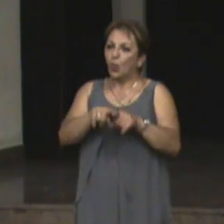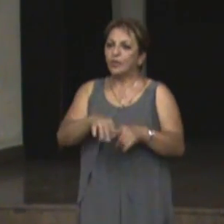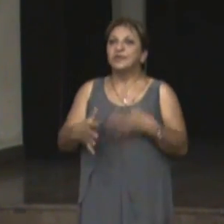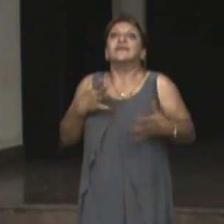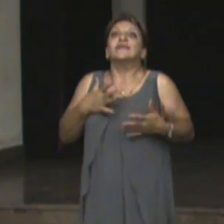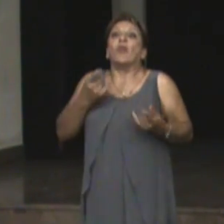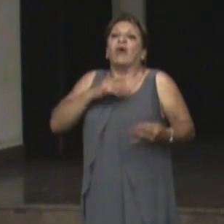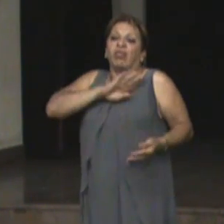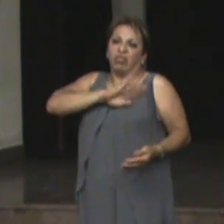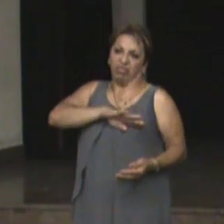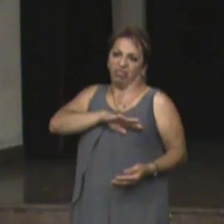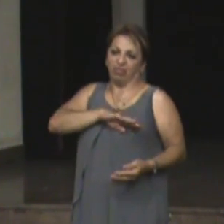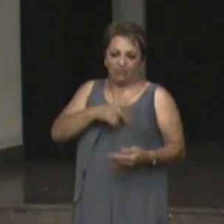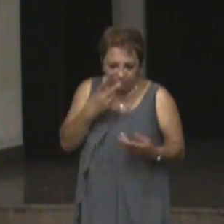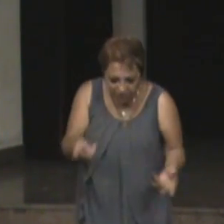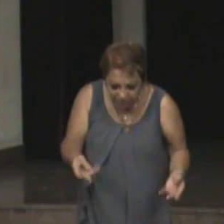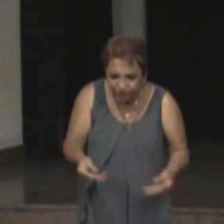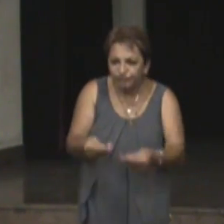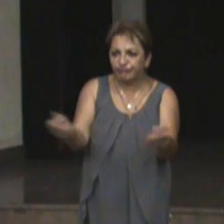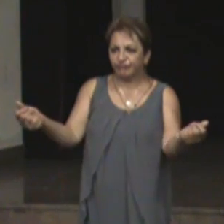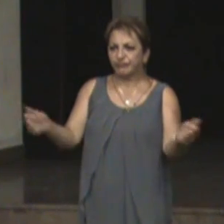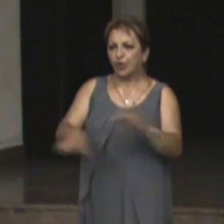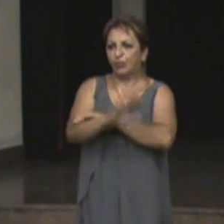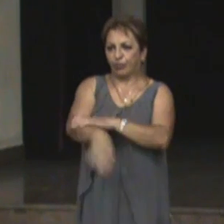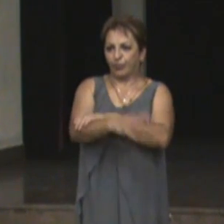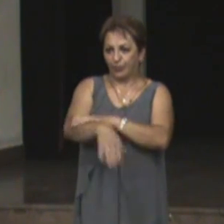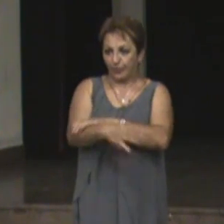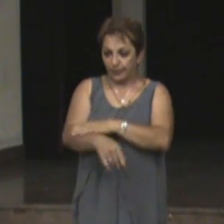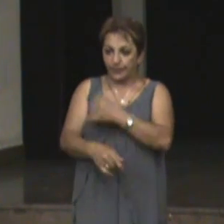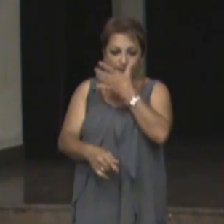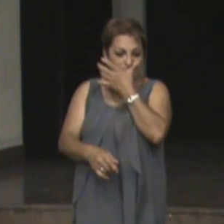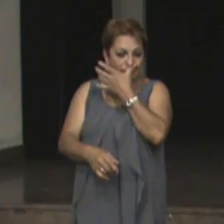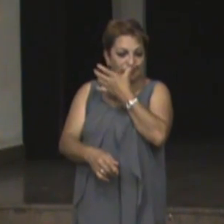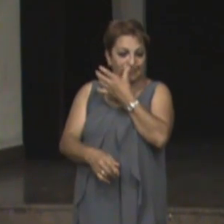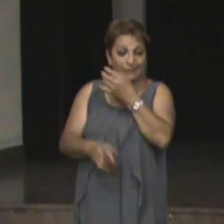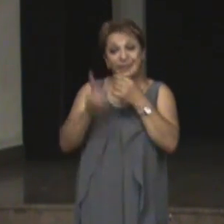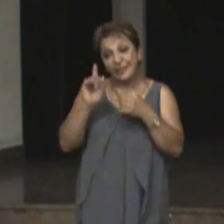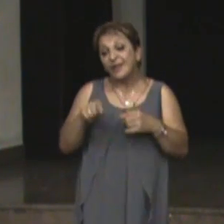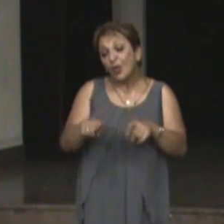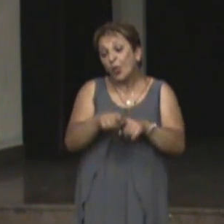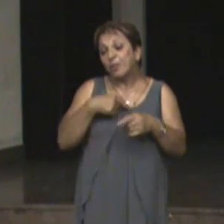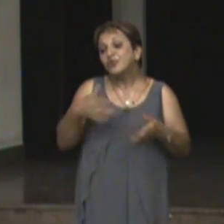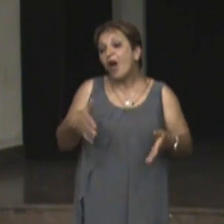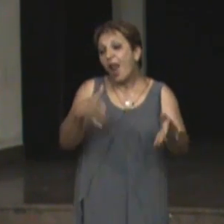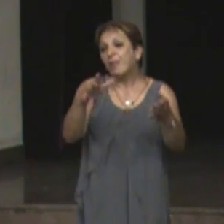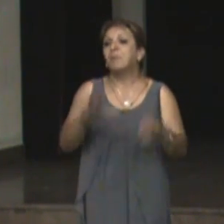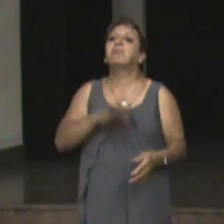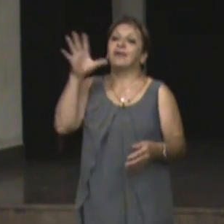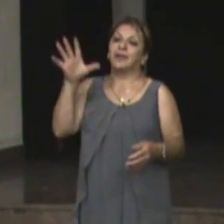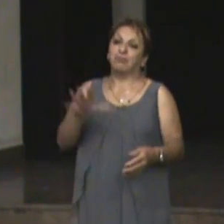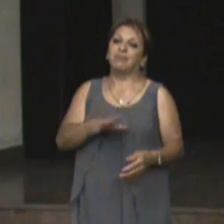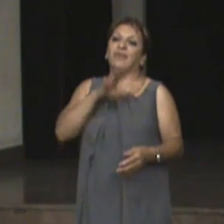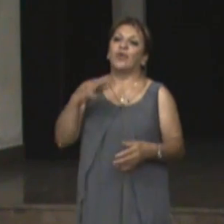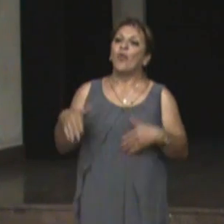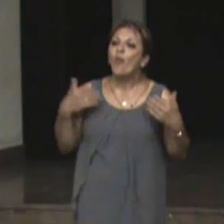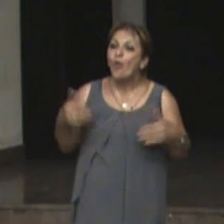ոգևորությունը և տակը ոչինչ չի մնում ես, ուրեմն, բայց որպես կանոն ես ճանապարհը մենք ացնում ենք, ոգևորվում